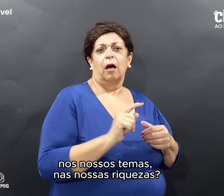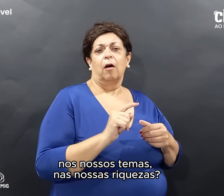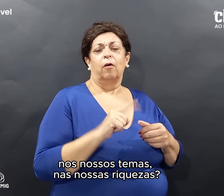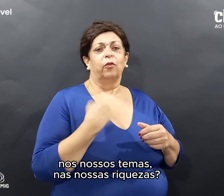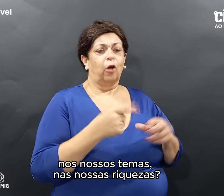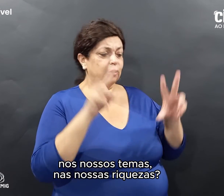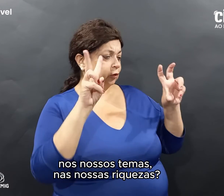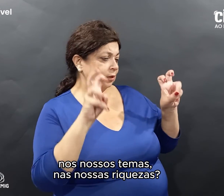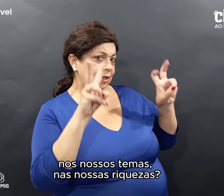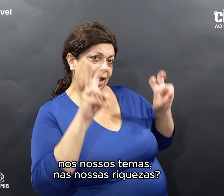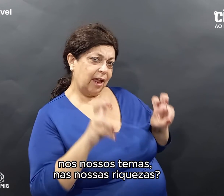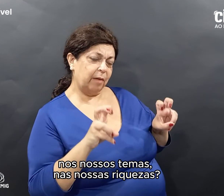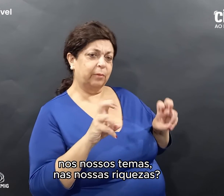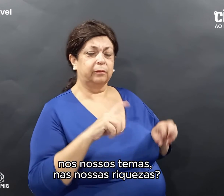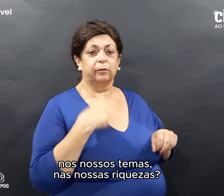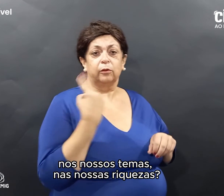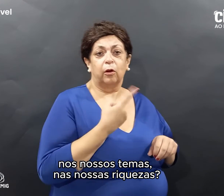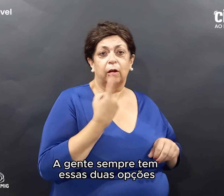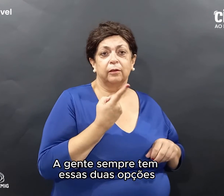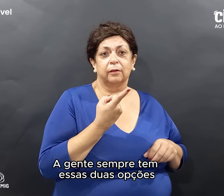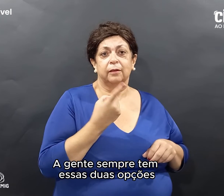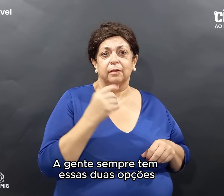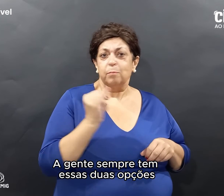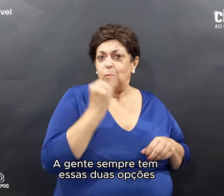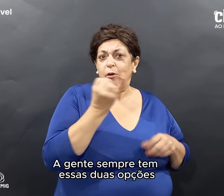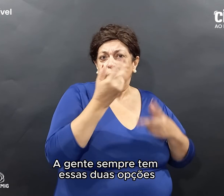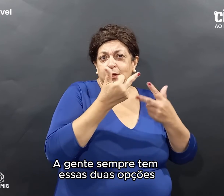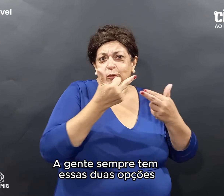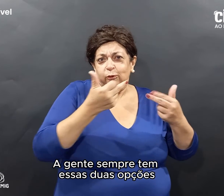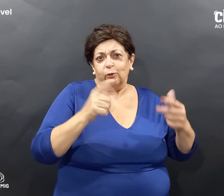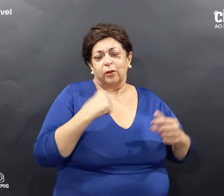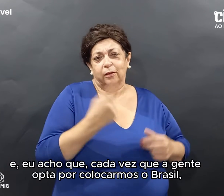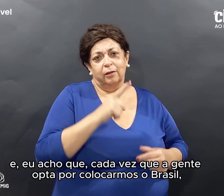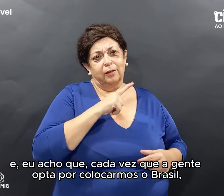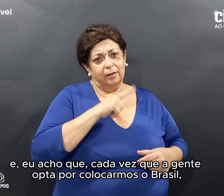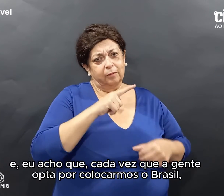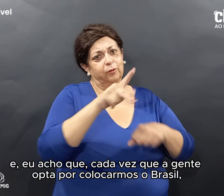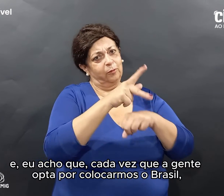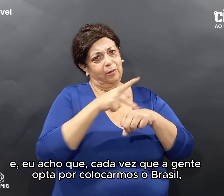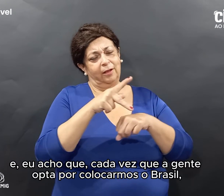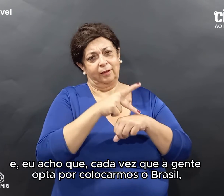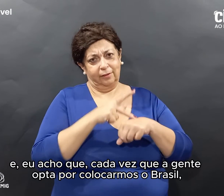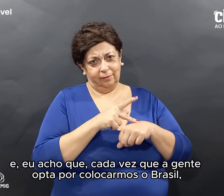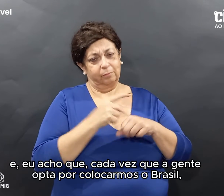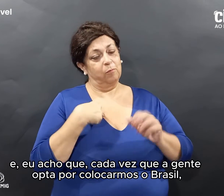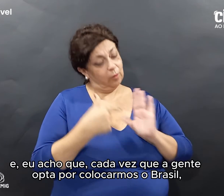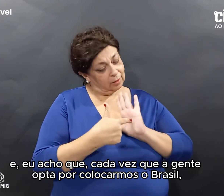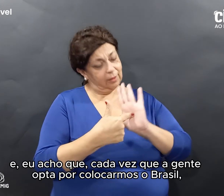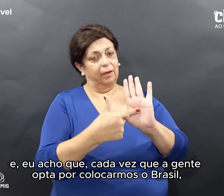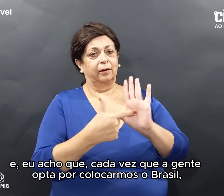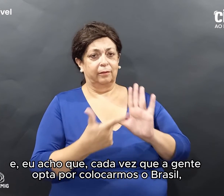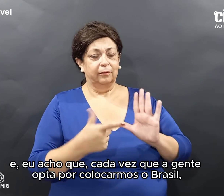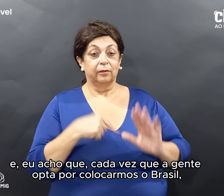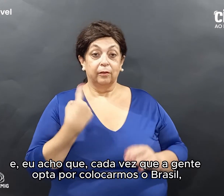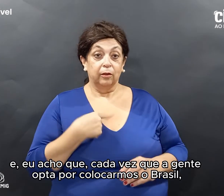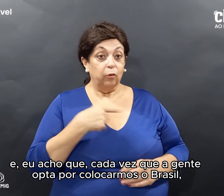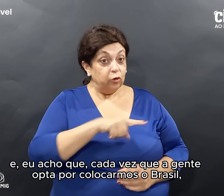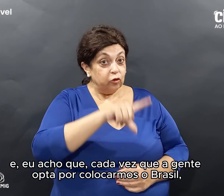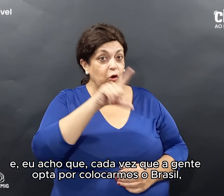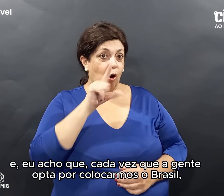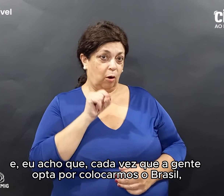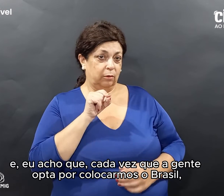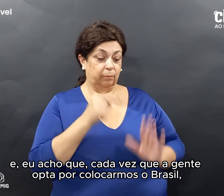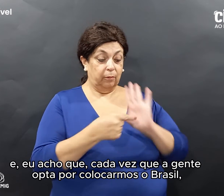nossos temas, nas nossas riquezas. A gente sempre tem essas duas opções. E eu acho que cada vez que a gente opta